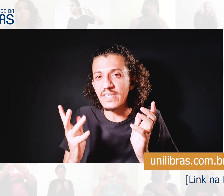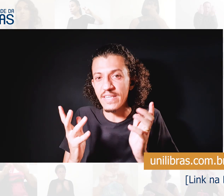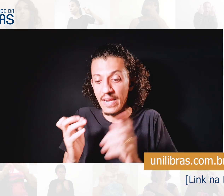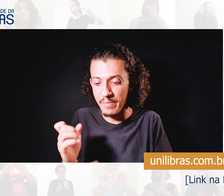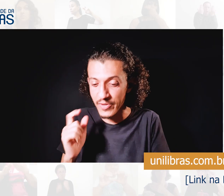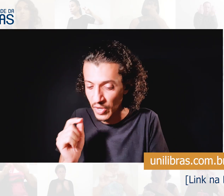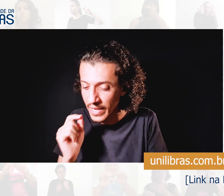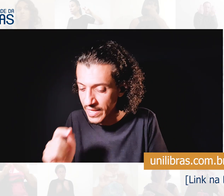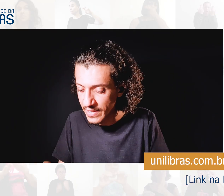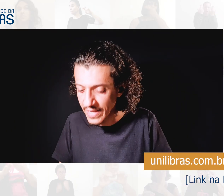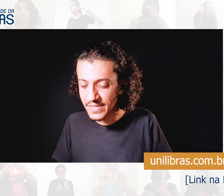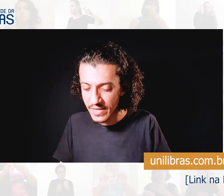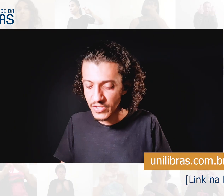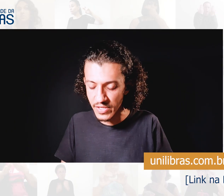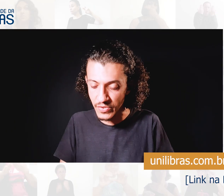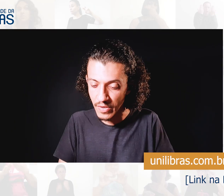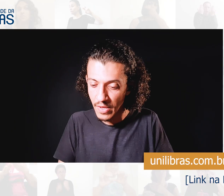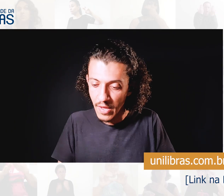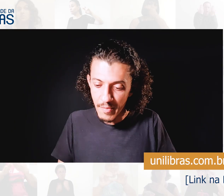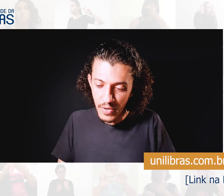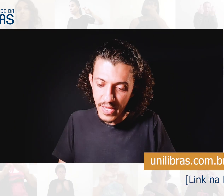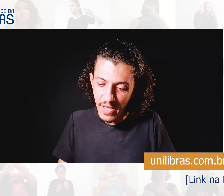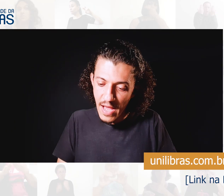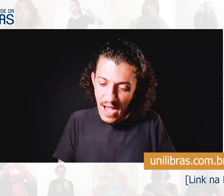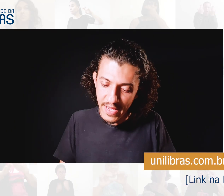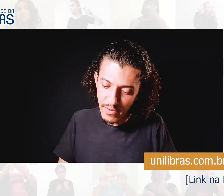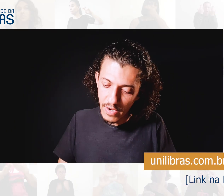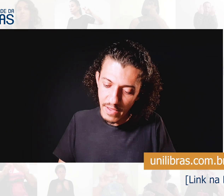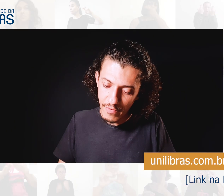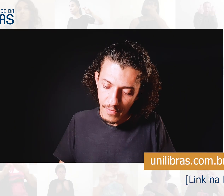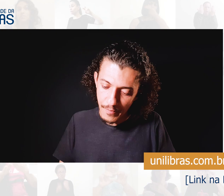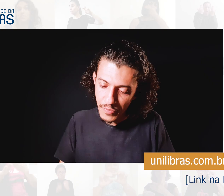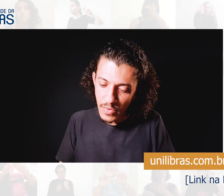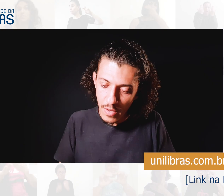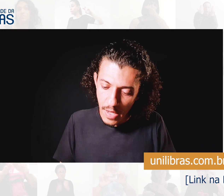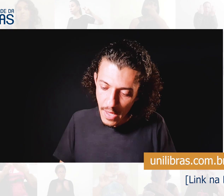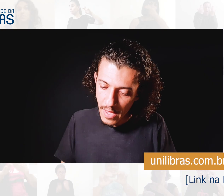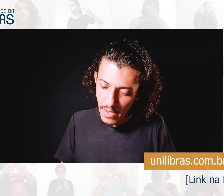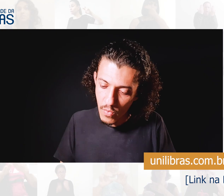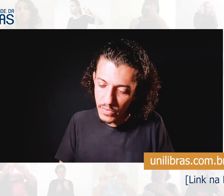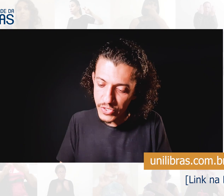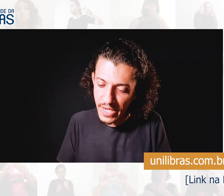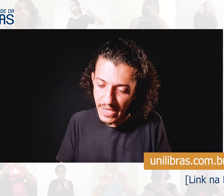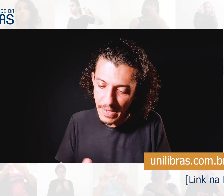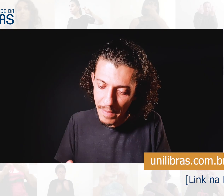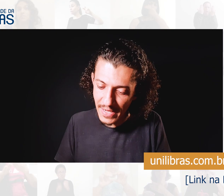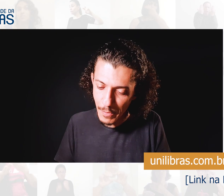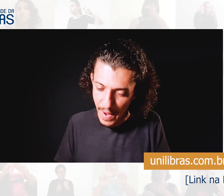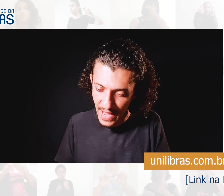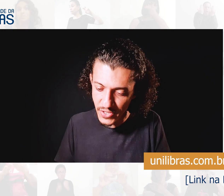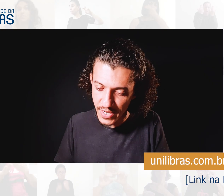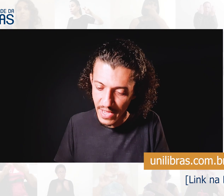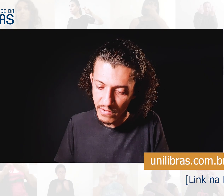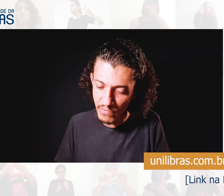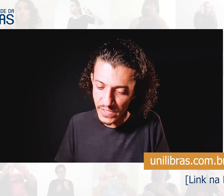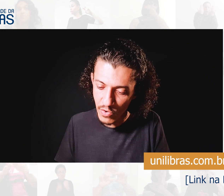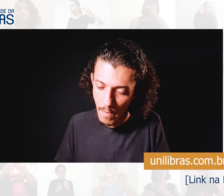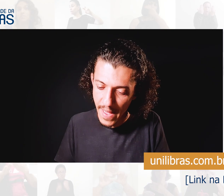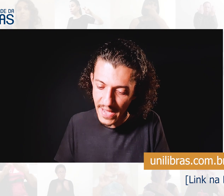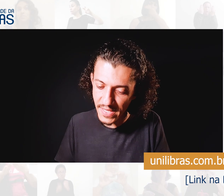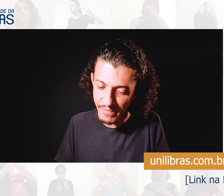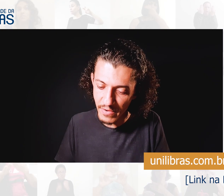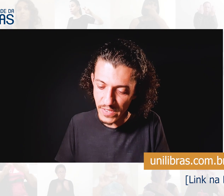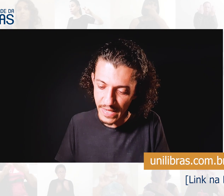sinalização prática na Libras. Olha que interessante isso, porque aqui no livro, quando chega nessa parte prática, né, que